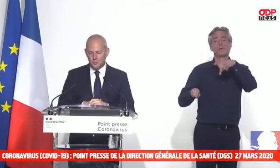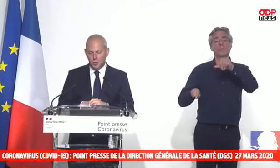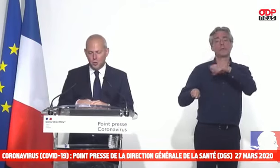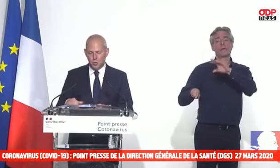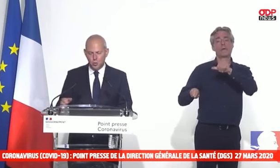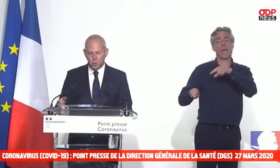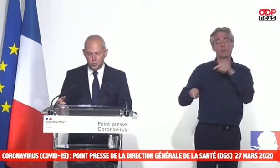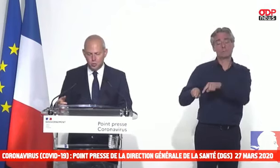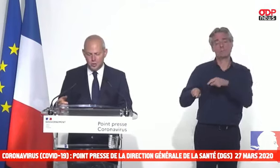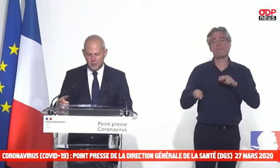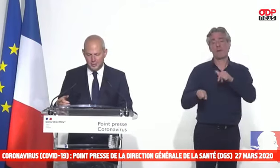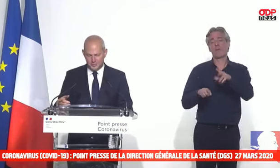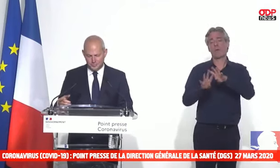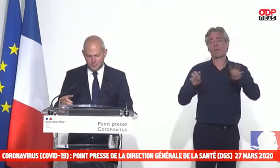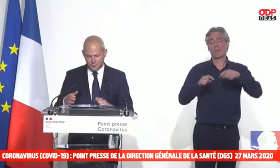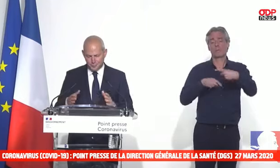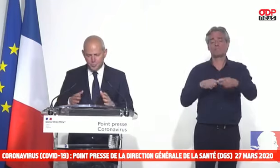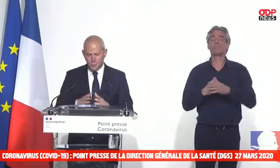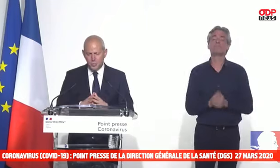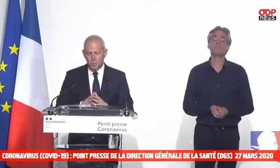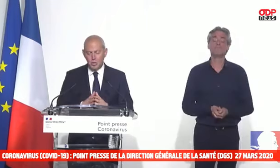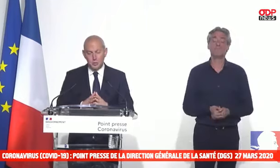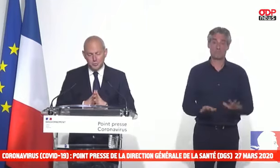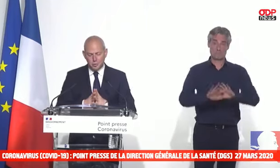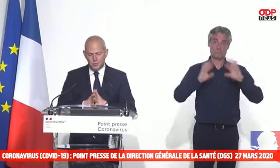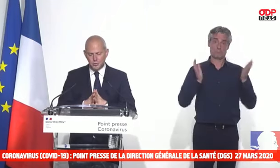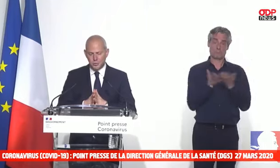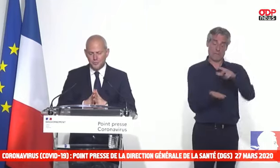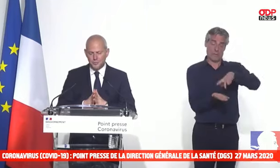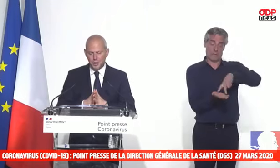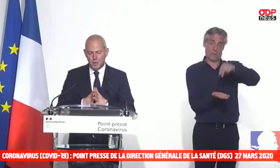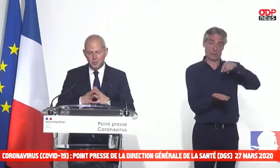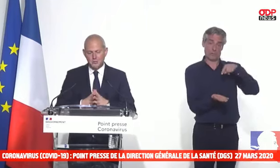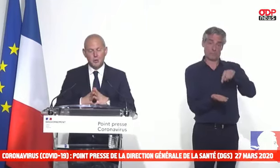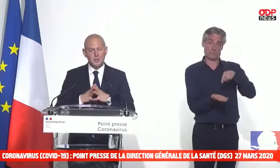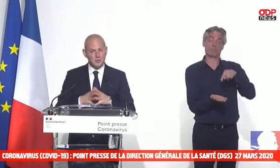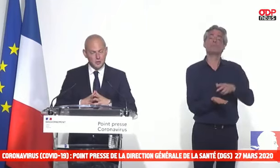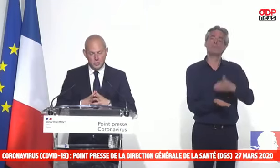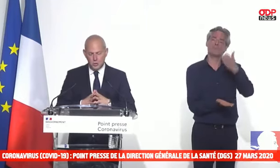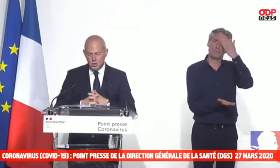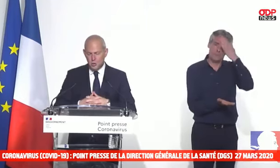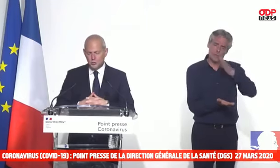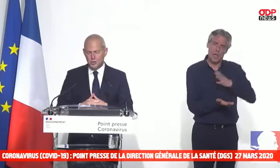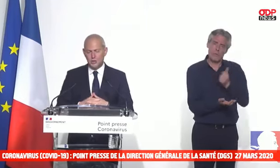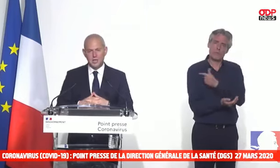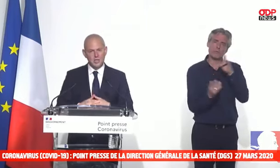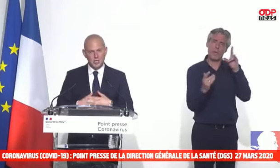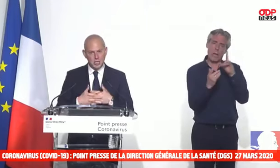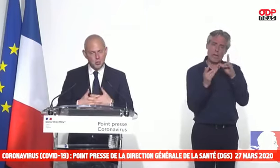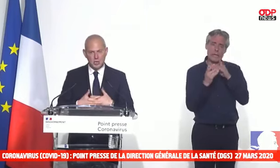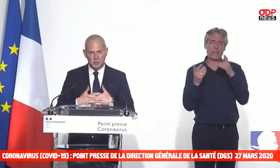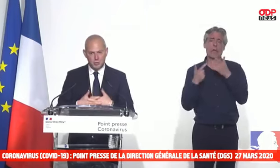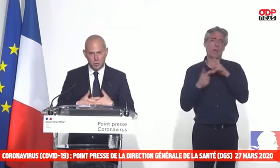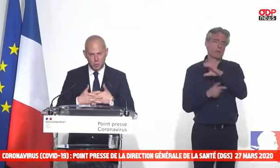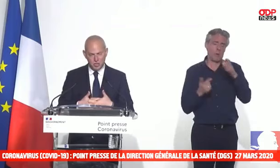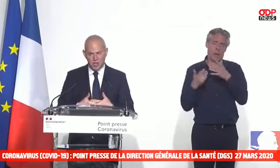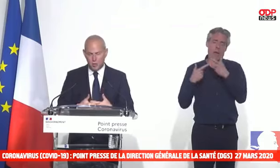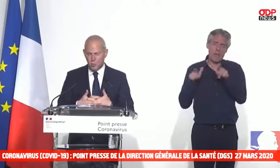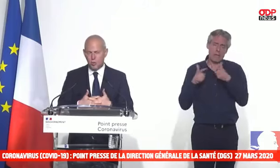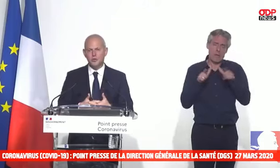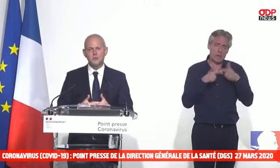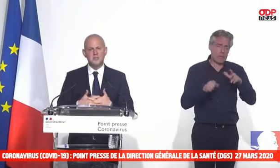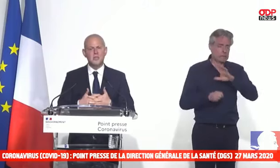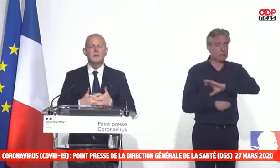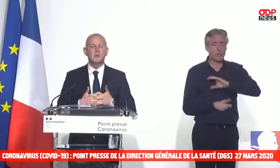d'Azur au cours du week-end. Pour l'Île-de-France, vous savez que des centaines de lits ont été dégagés. Il y a eu un effort